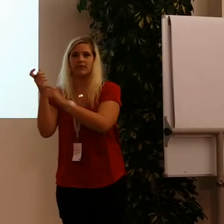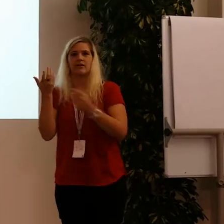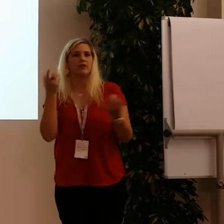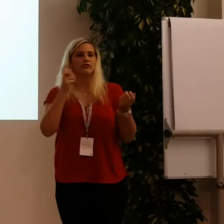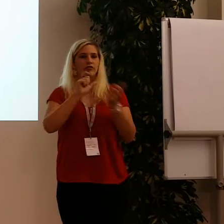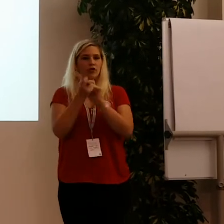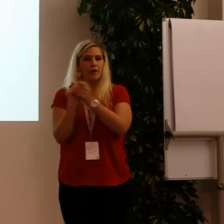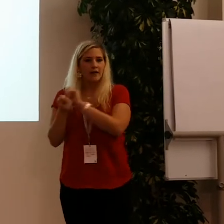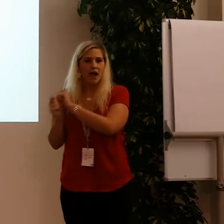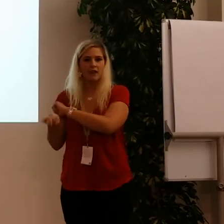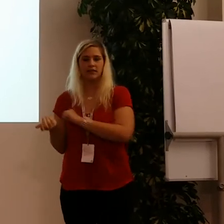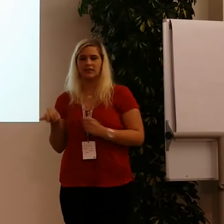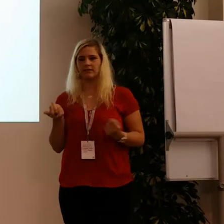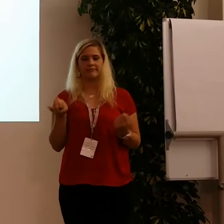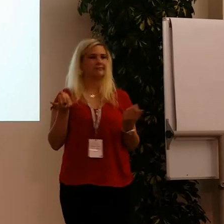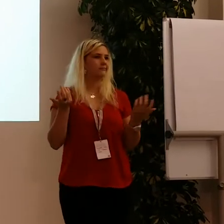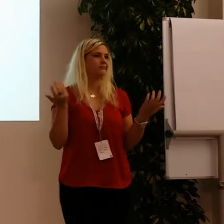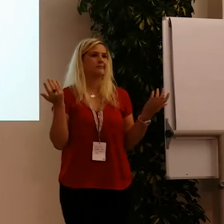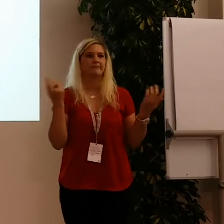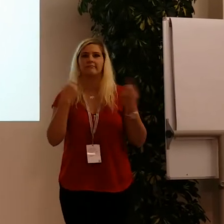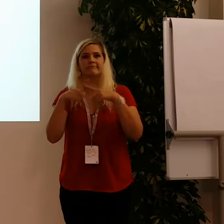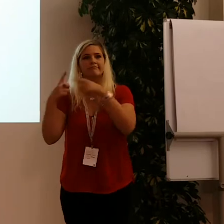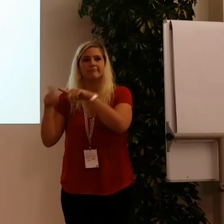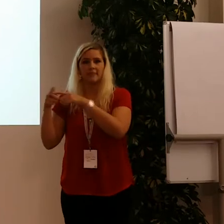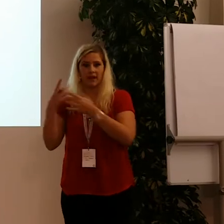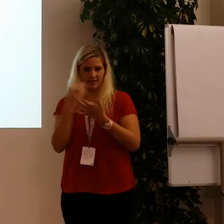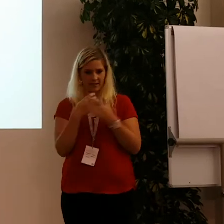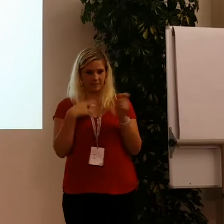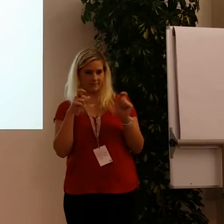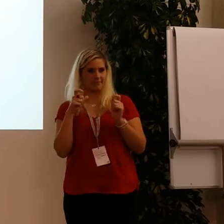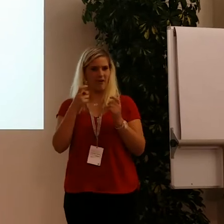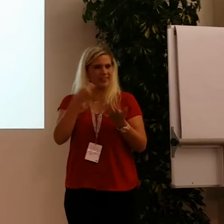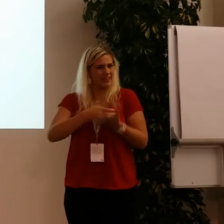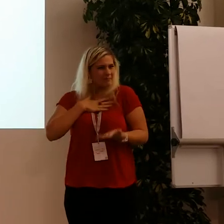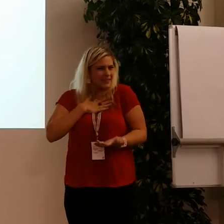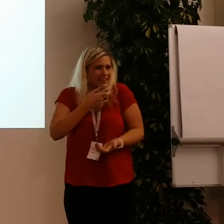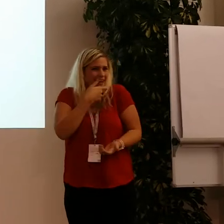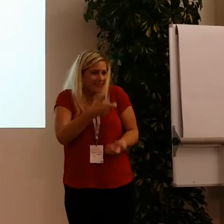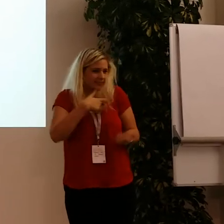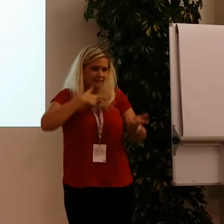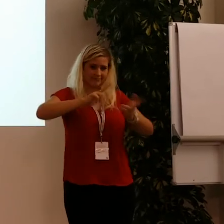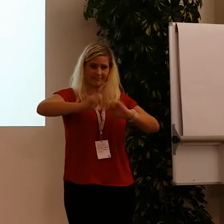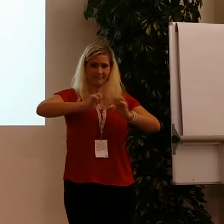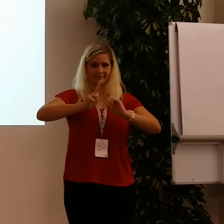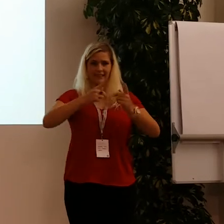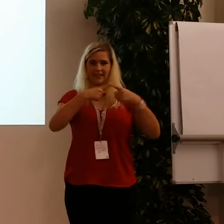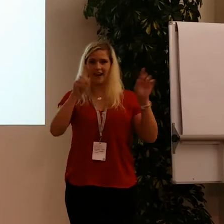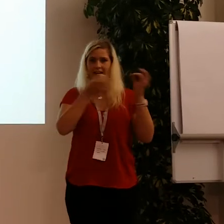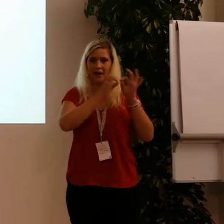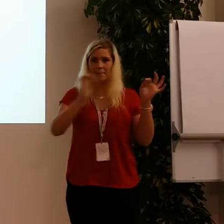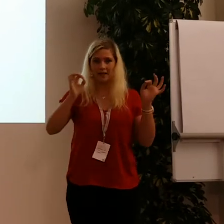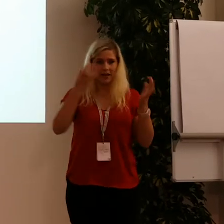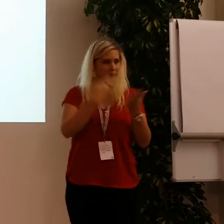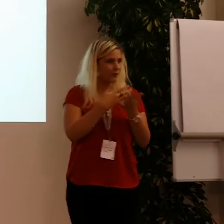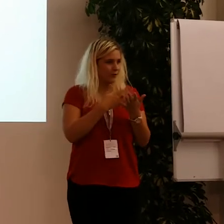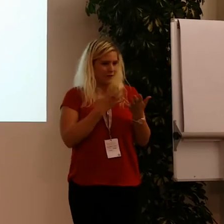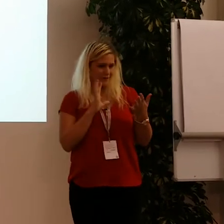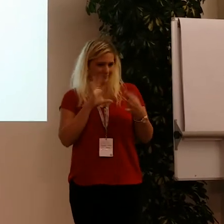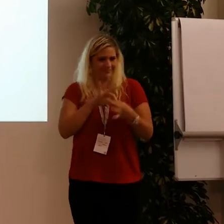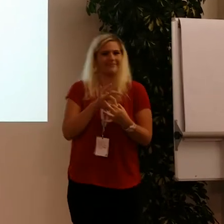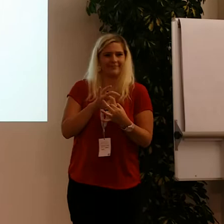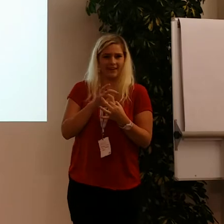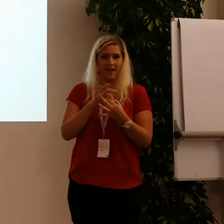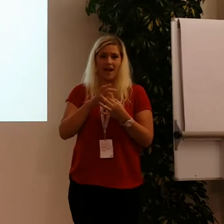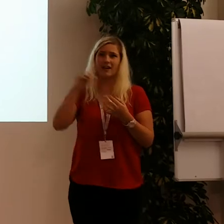Problém s gramatikou, protože slovosled je jiný než v znakovém jazyce. Skloňování dělá problém, protože můj jazyk